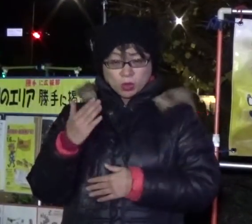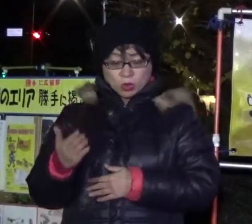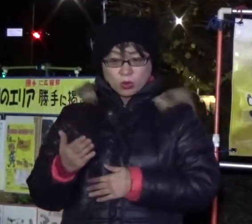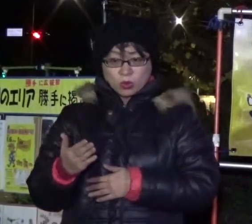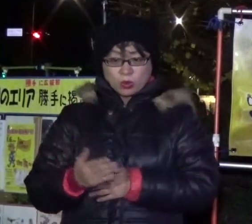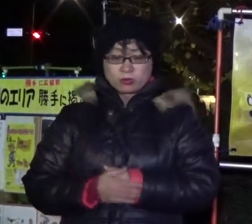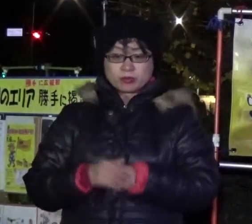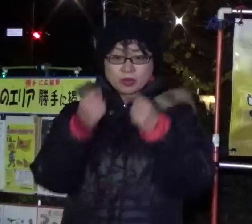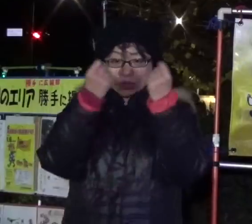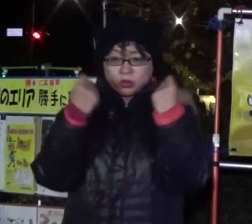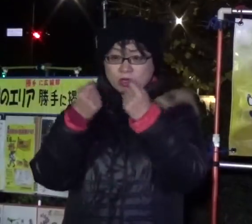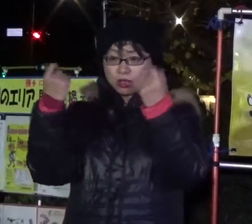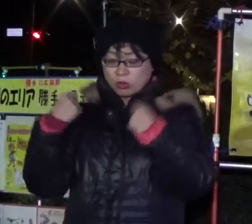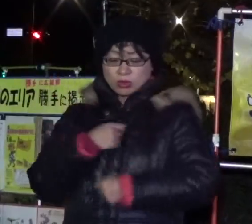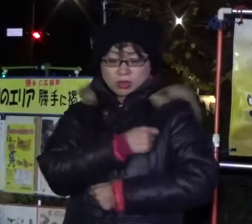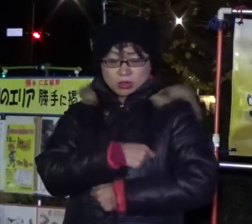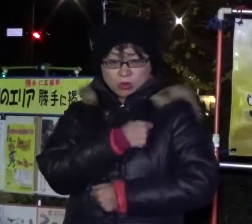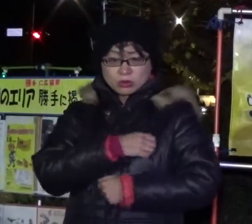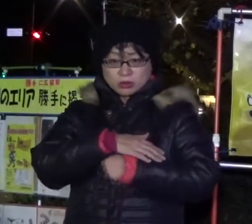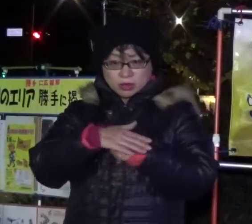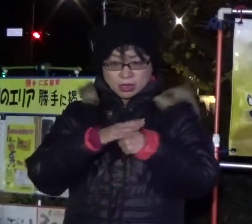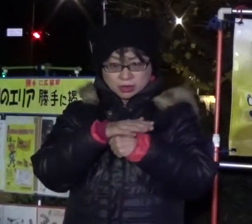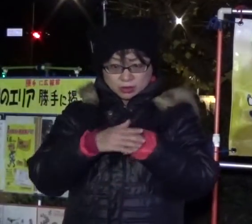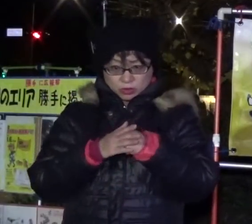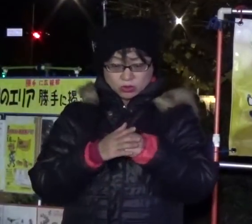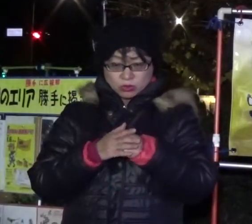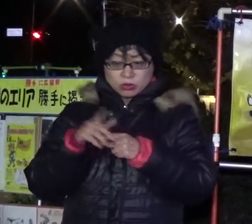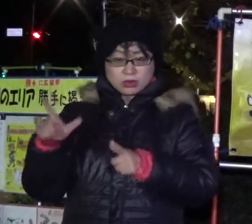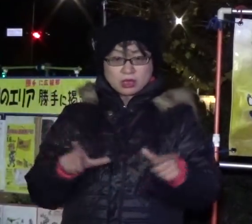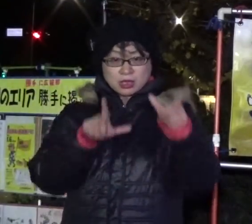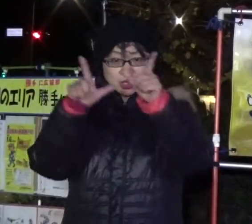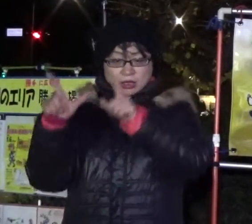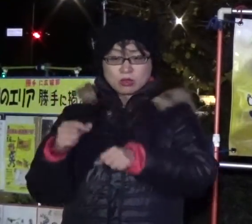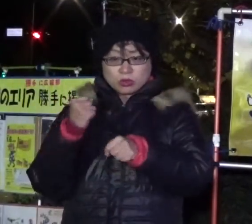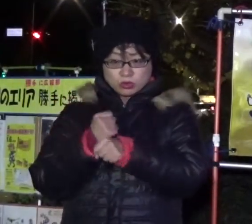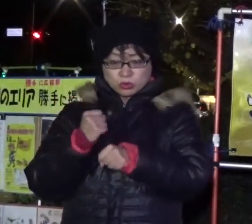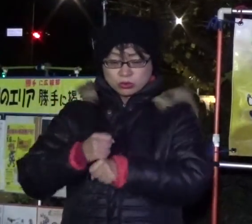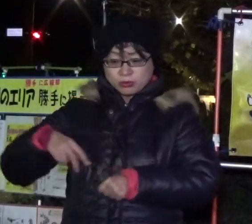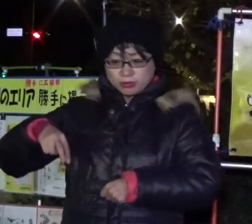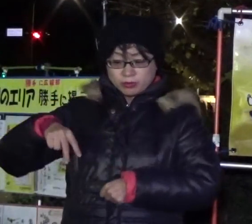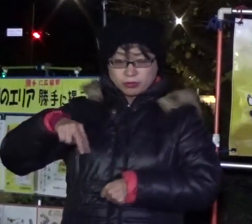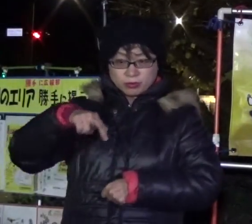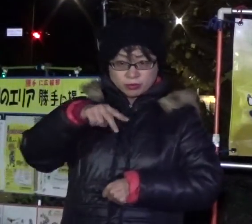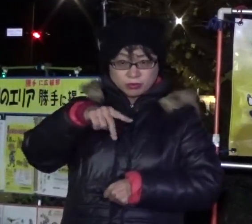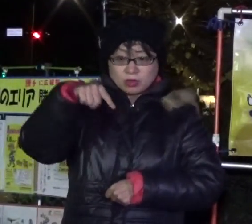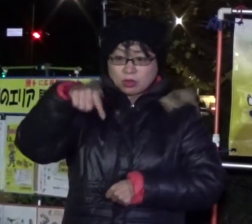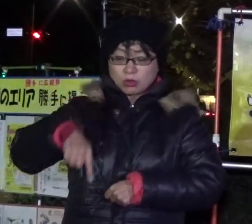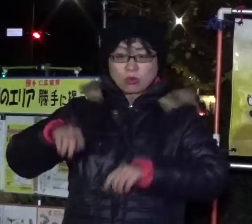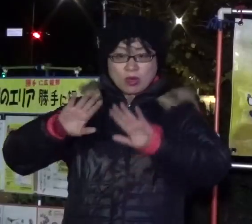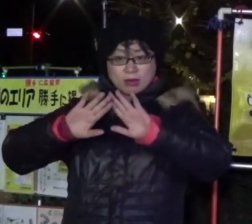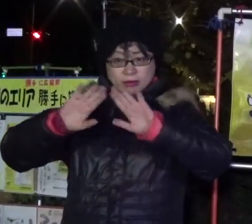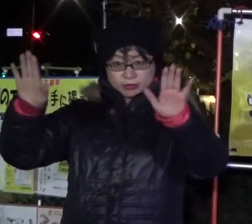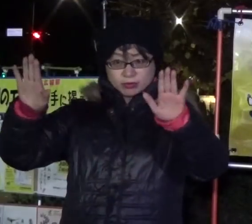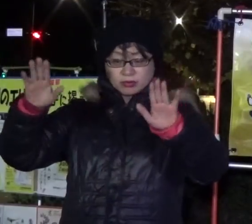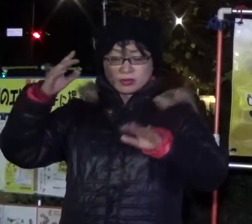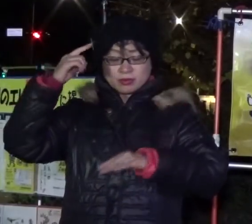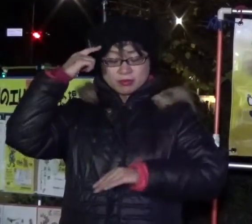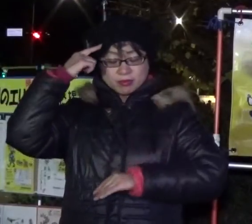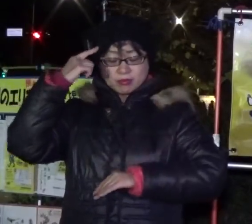そういう一人一人の命を大切にする社会を作る歩みは、やっぱりここから始まるんだと思います